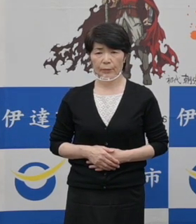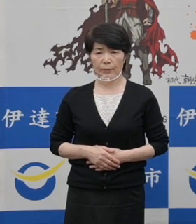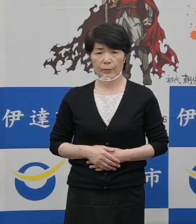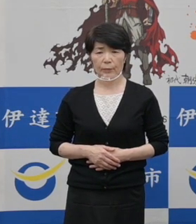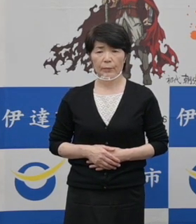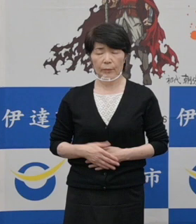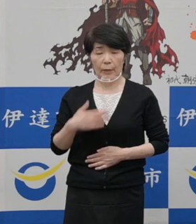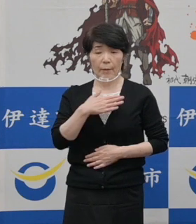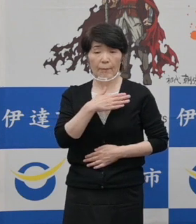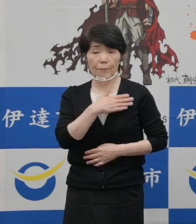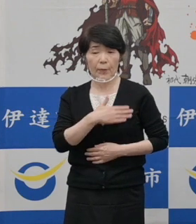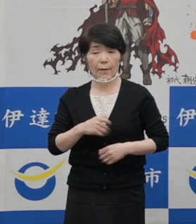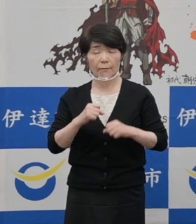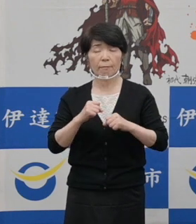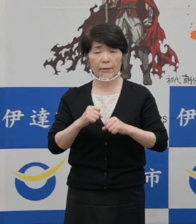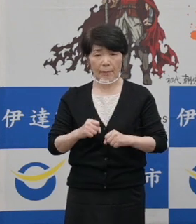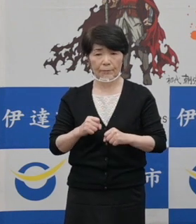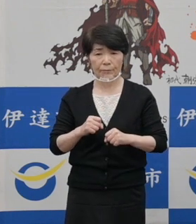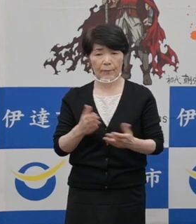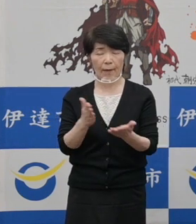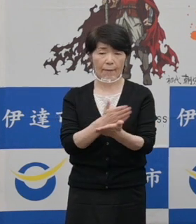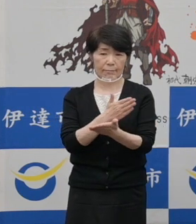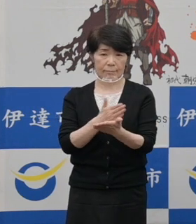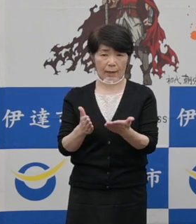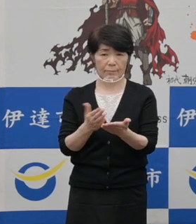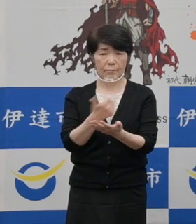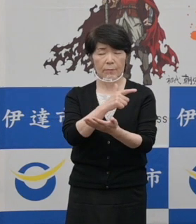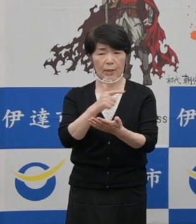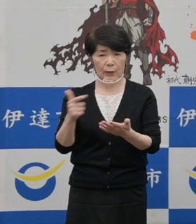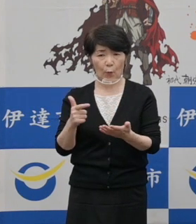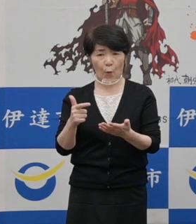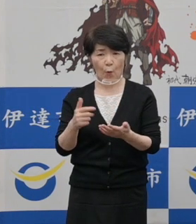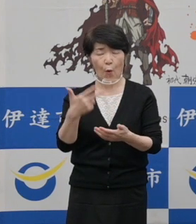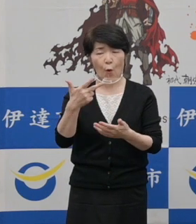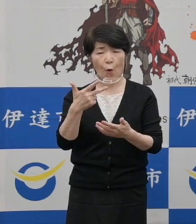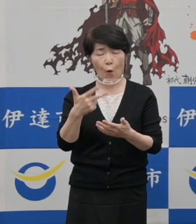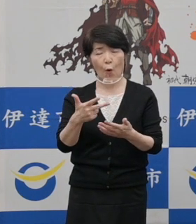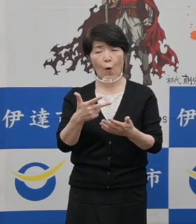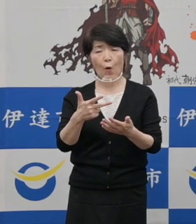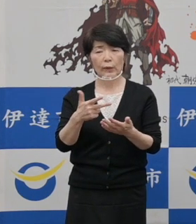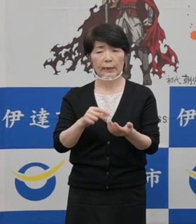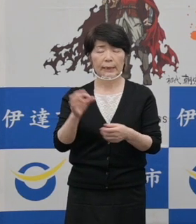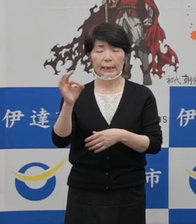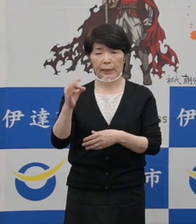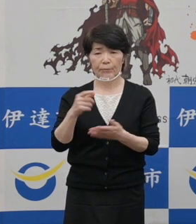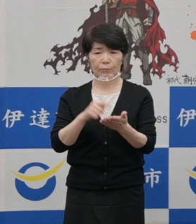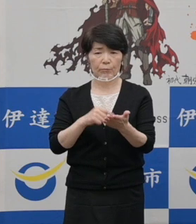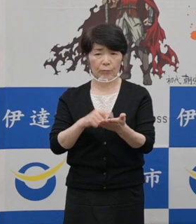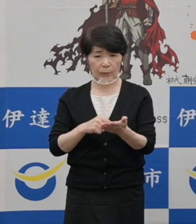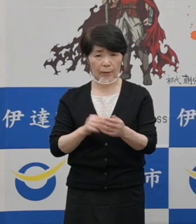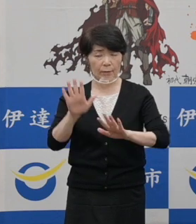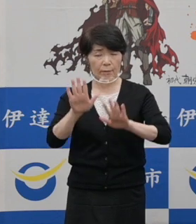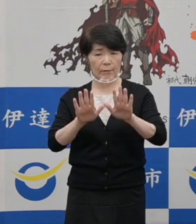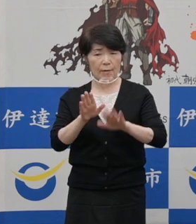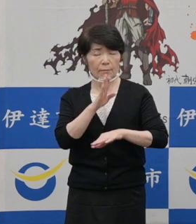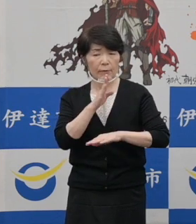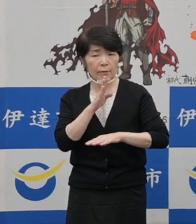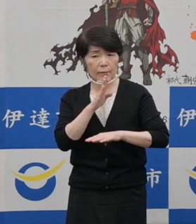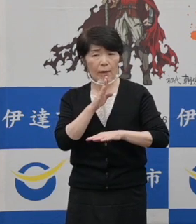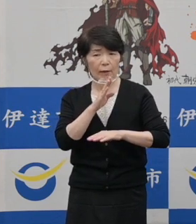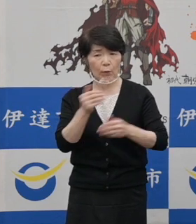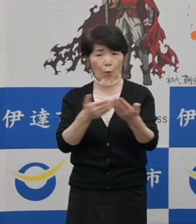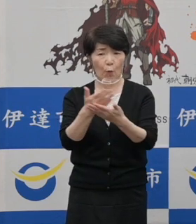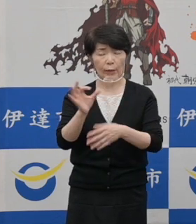健全判断比率および資金不足比率でございます。実質公債比率